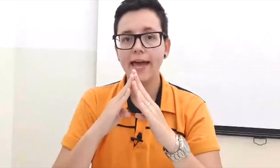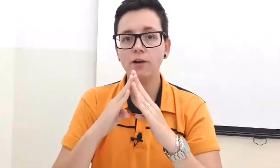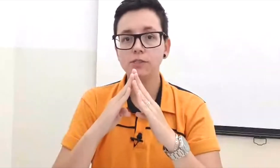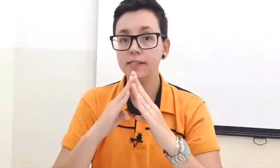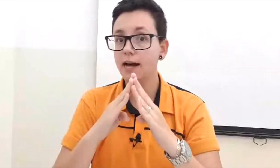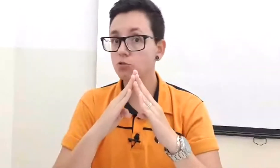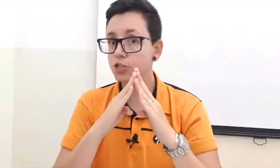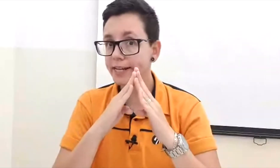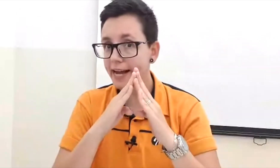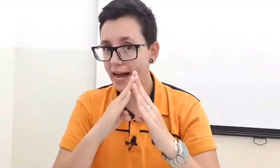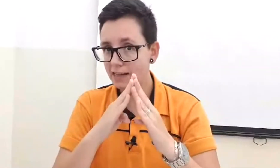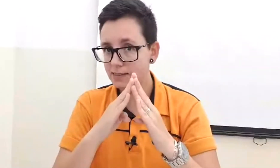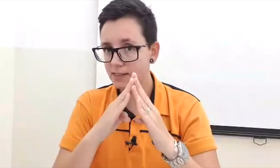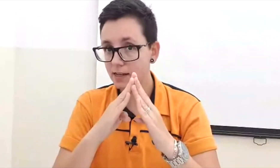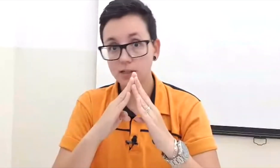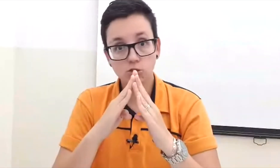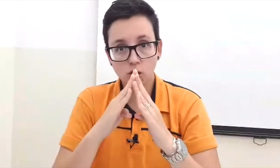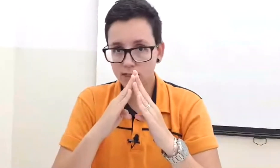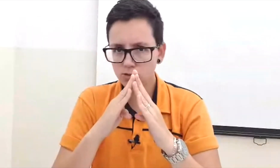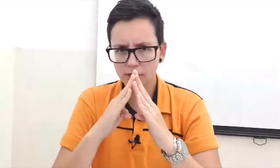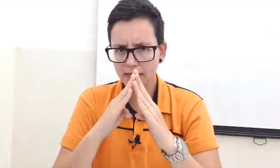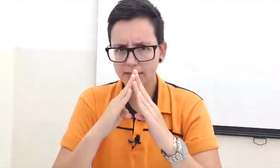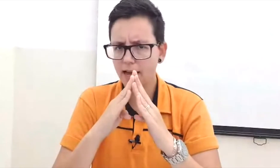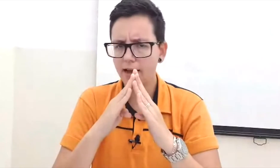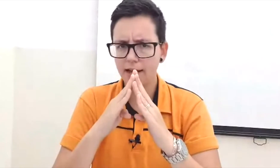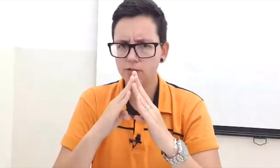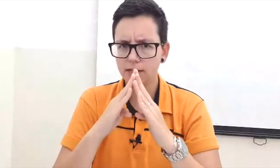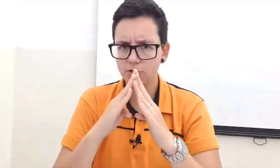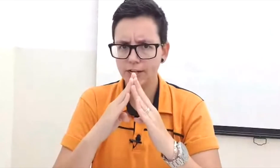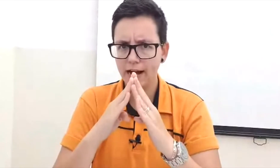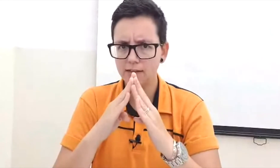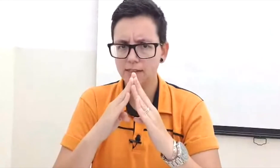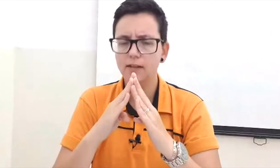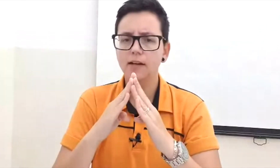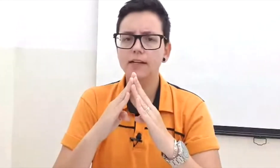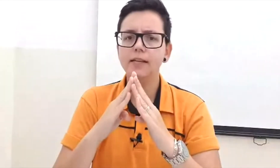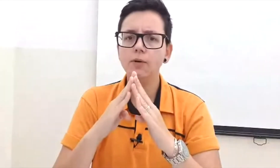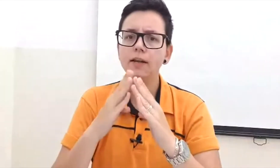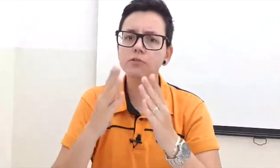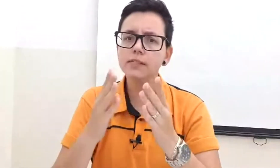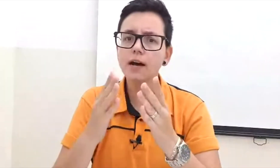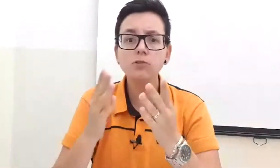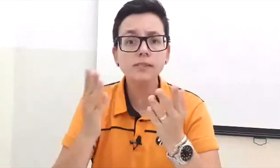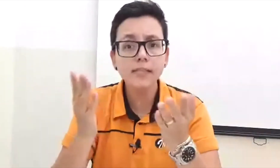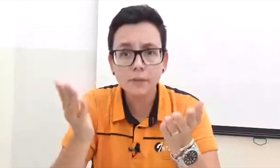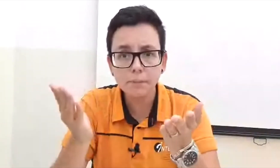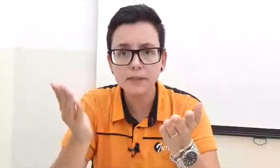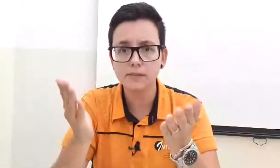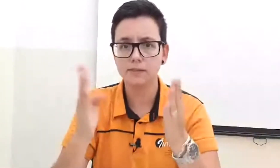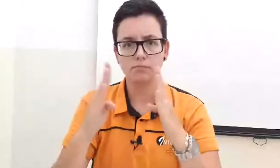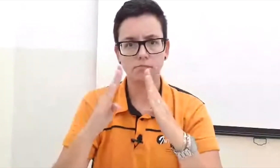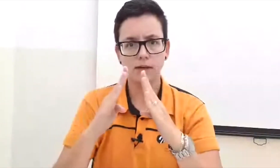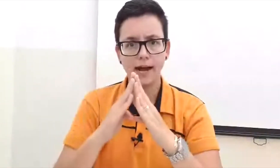o sinal de casa. Só isso aqui, tá? É o sinal de casa. Então, ele é um sinal simples.